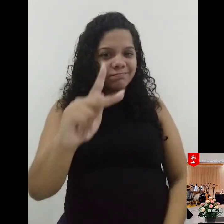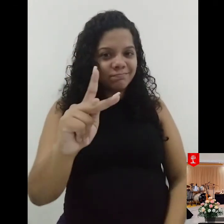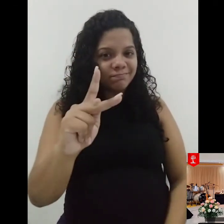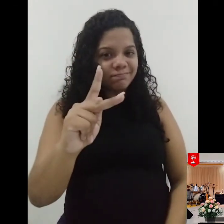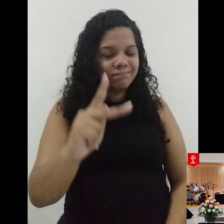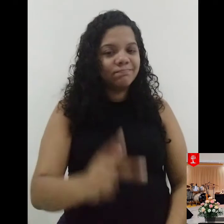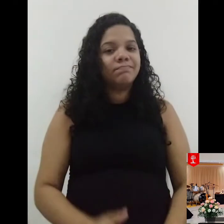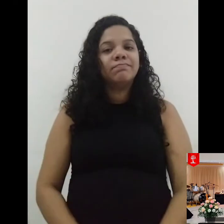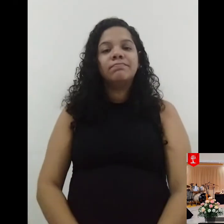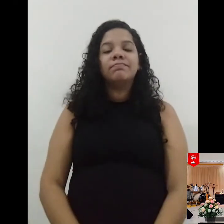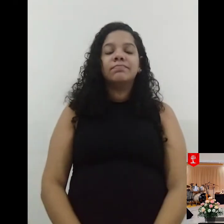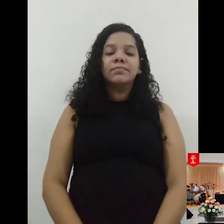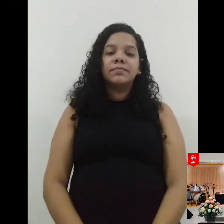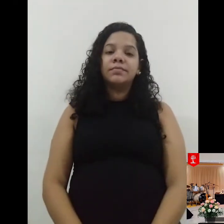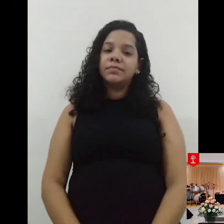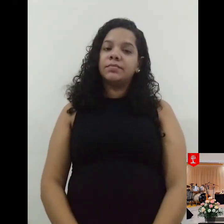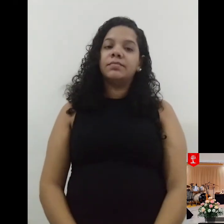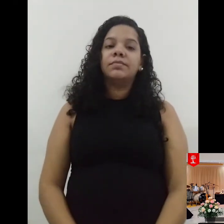humildade.